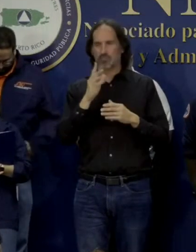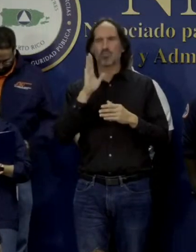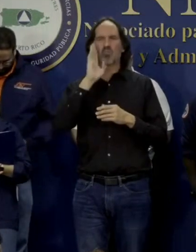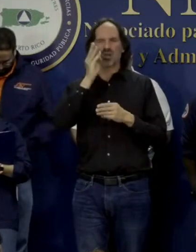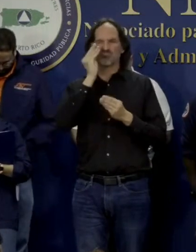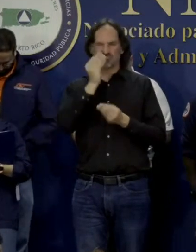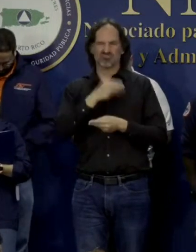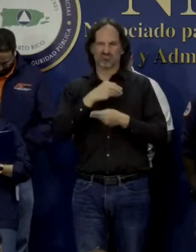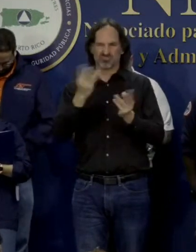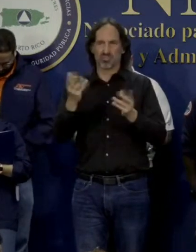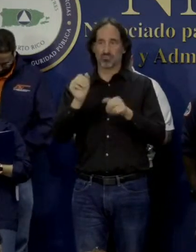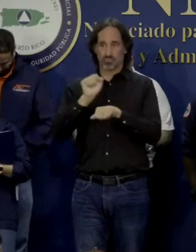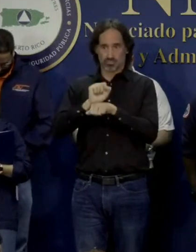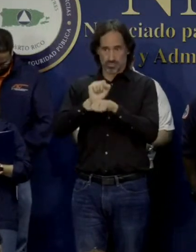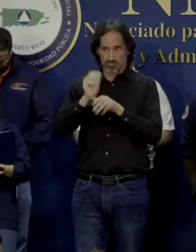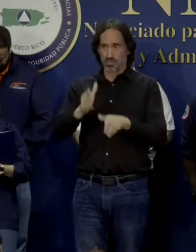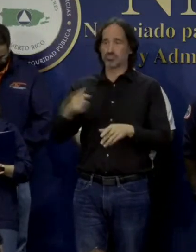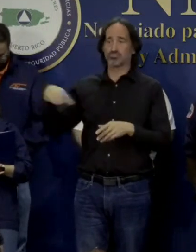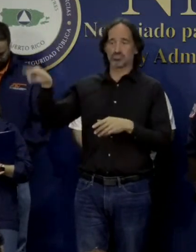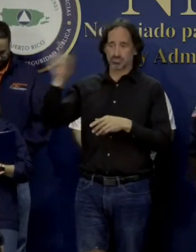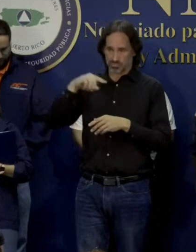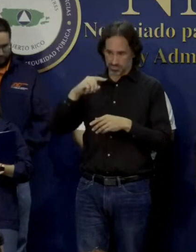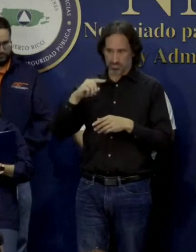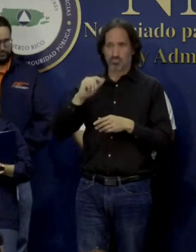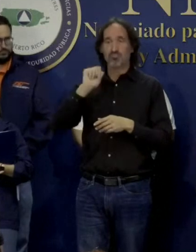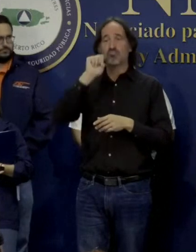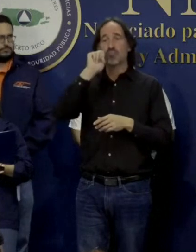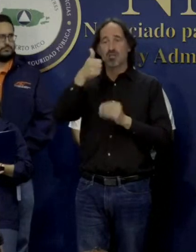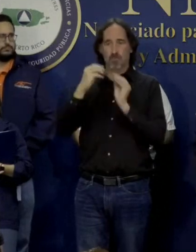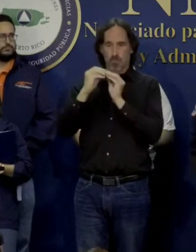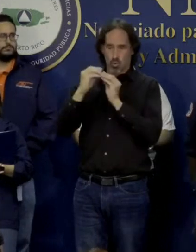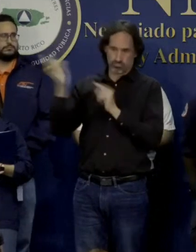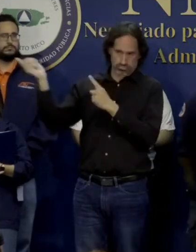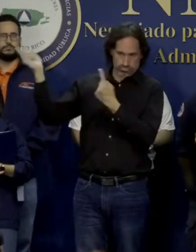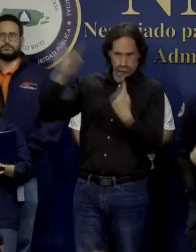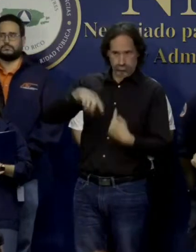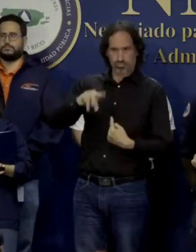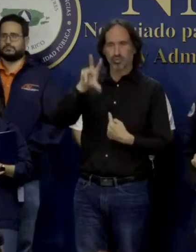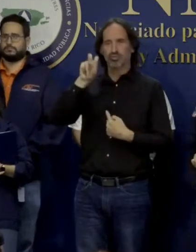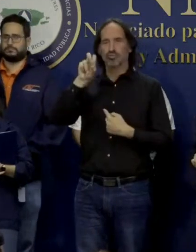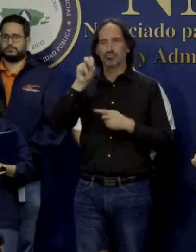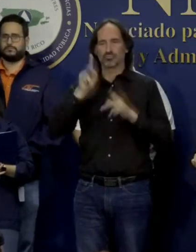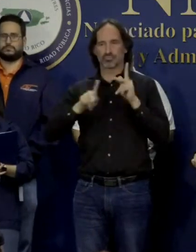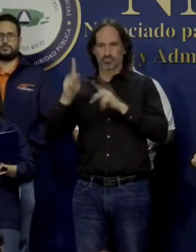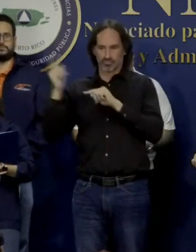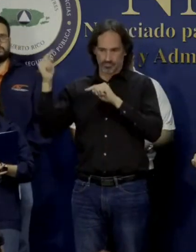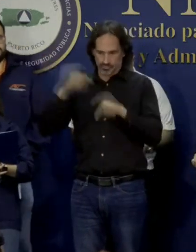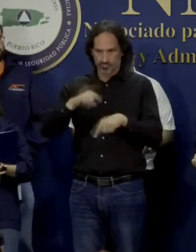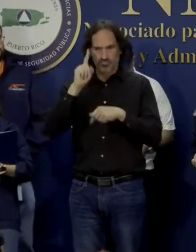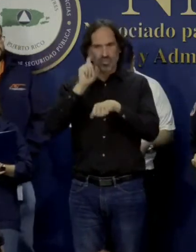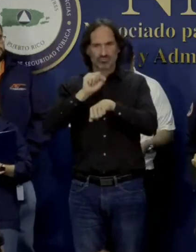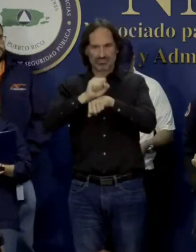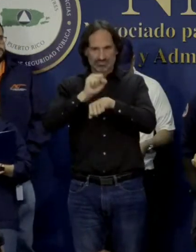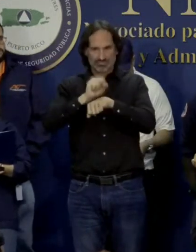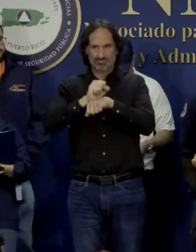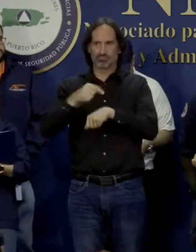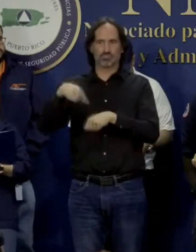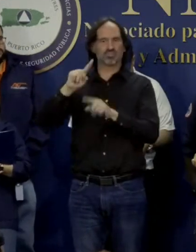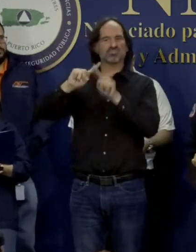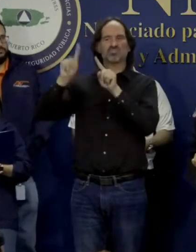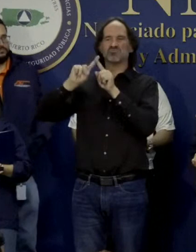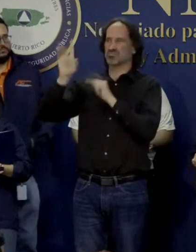Hay 30 que llegan mañana, tenemos 200 que están en espera, ¿verdad?, porque vienen de distintos estados, así que tenemos